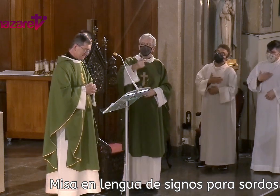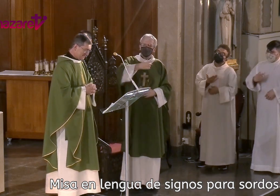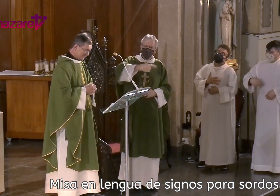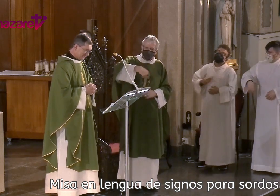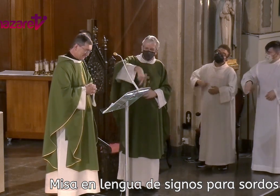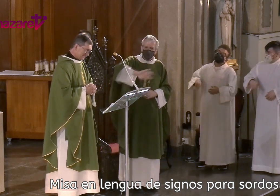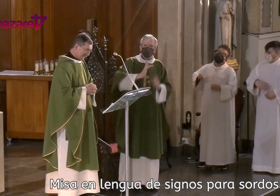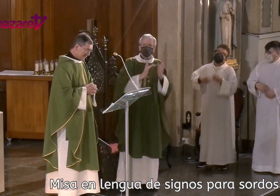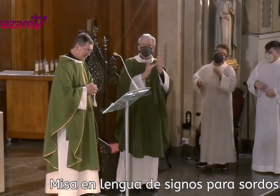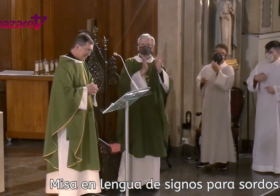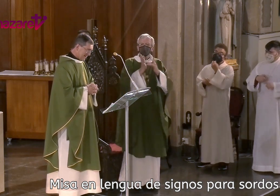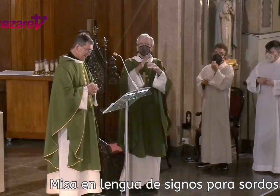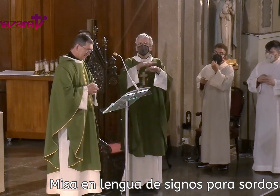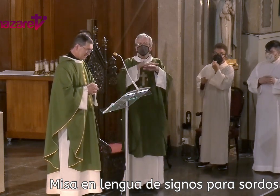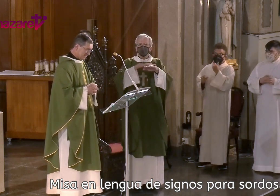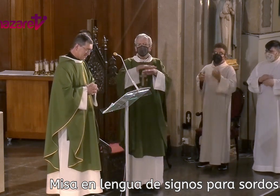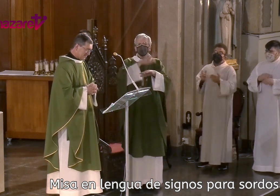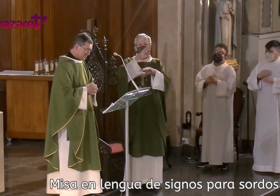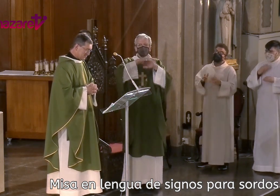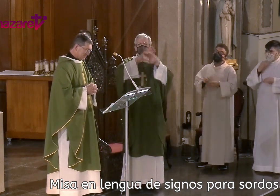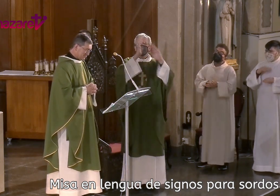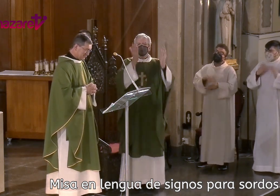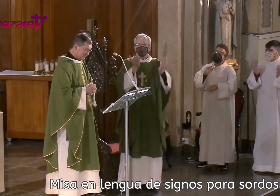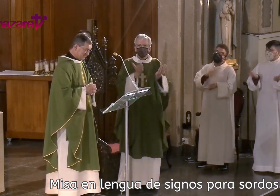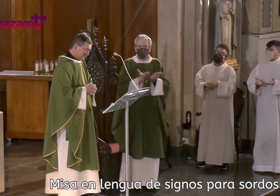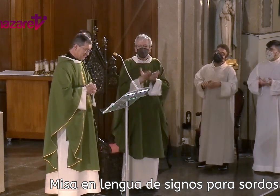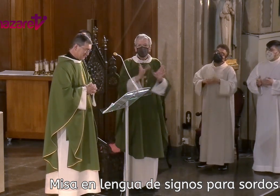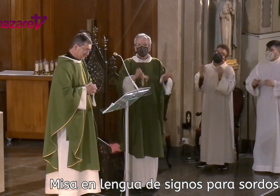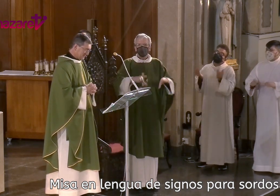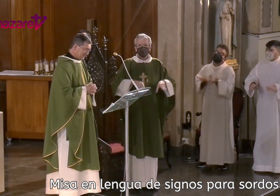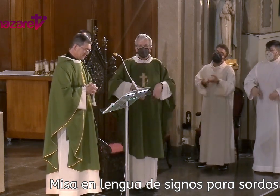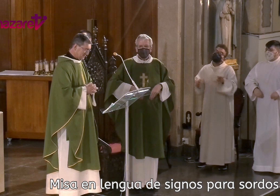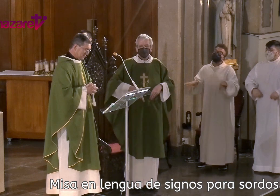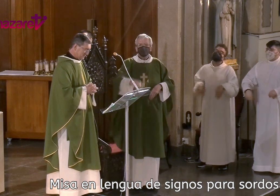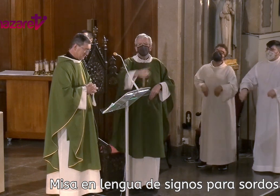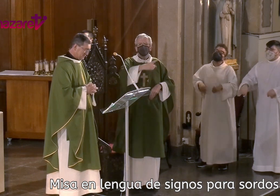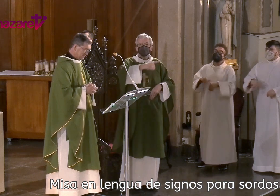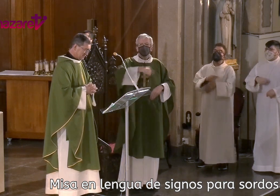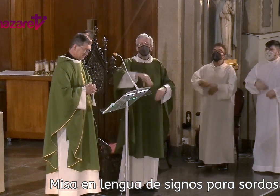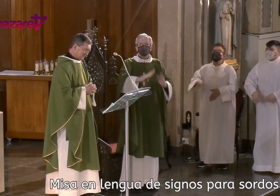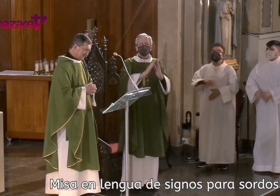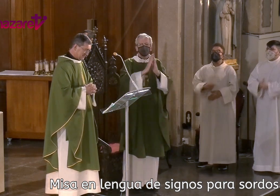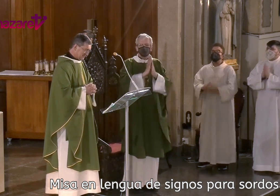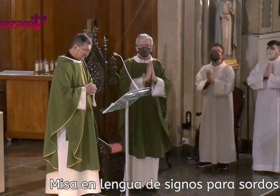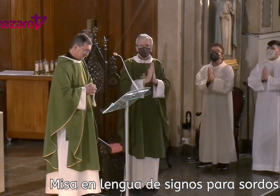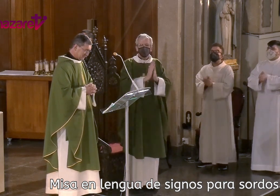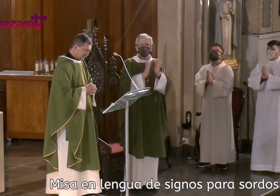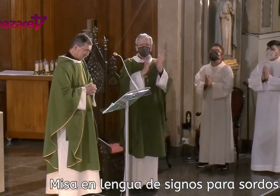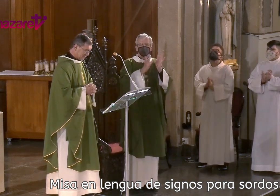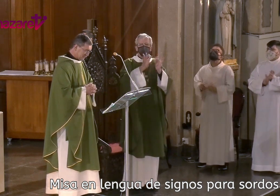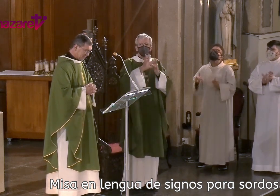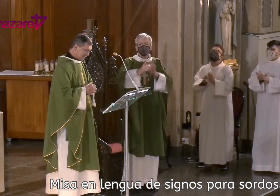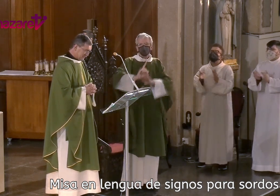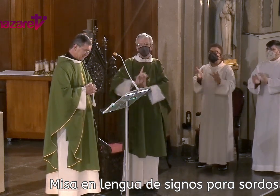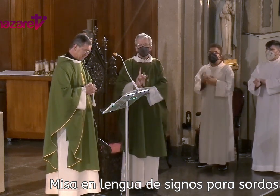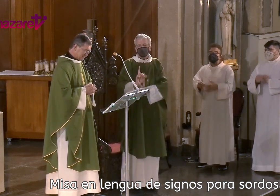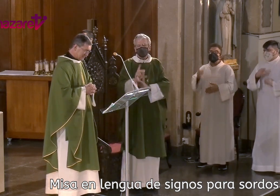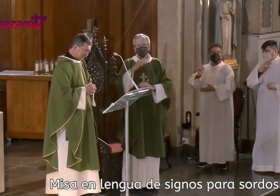de nosotros. Tú que quitas el pecado del mundo, atiende nuestra súplica. Tú que estás sentado a